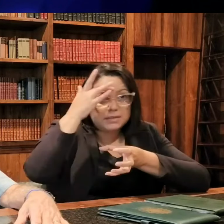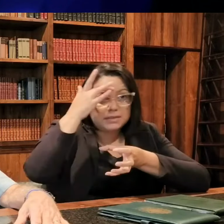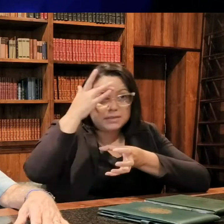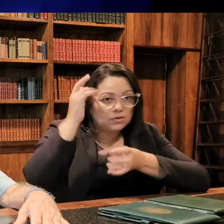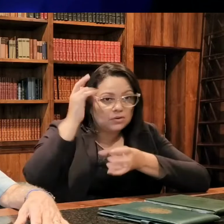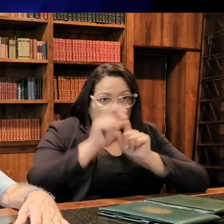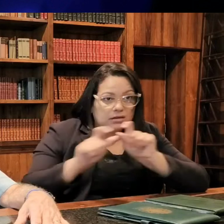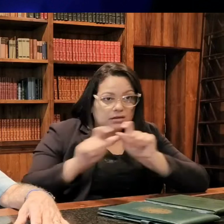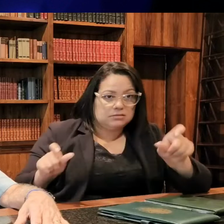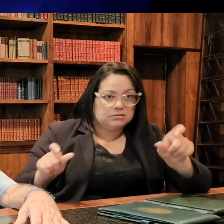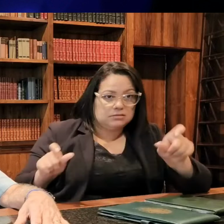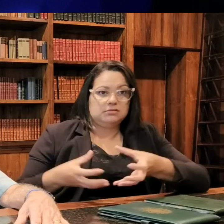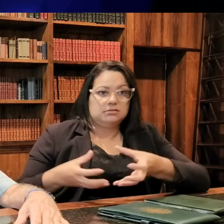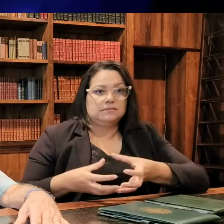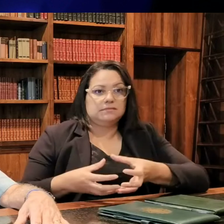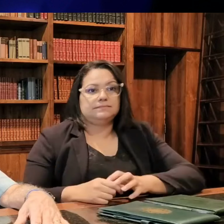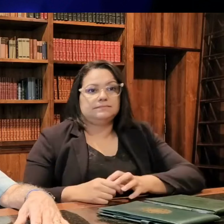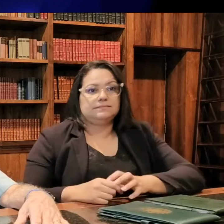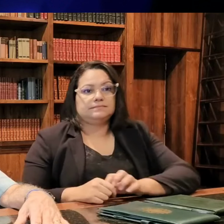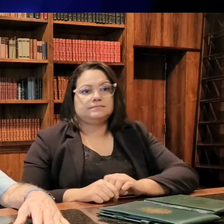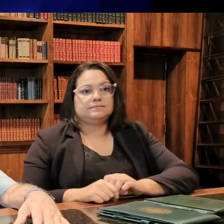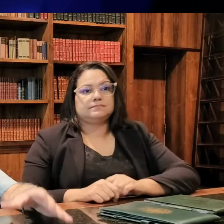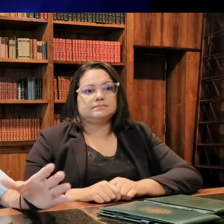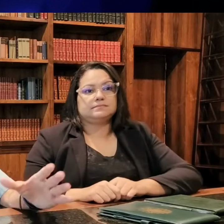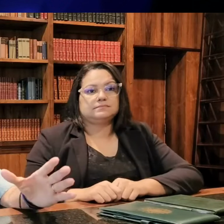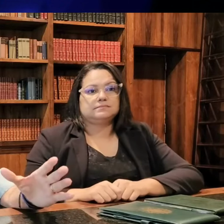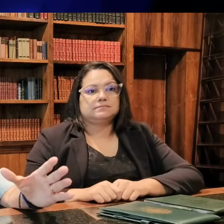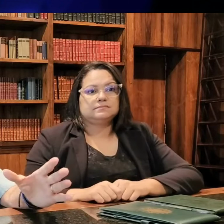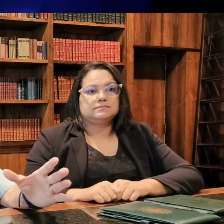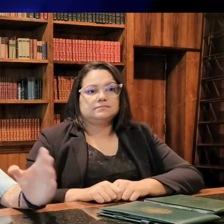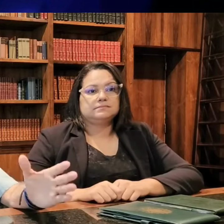for um regime COMUNISTA,